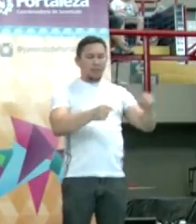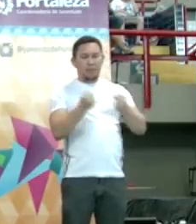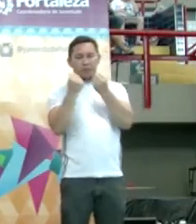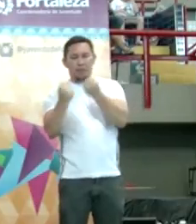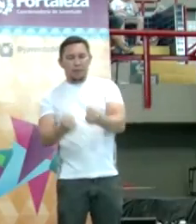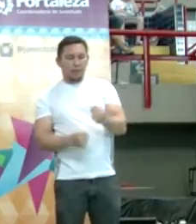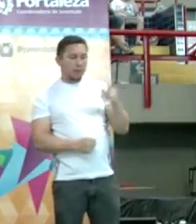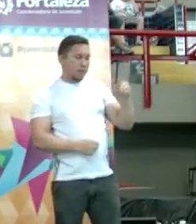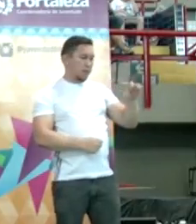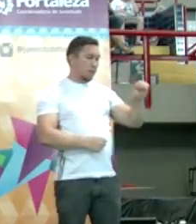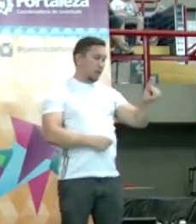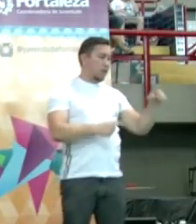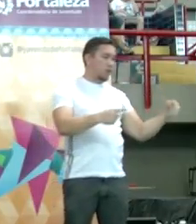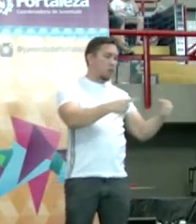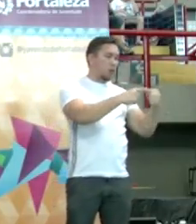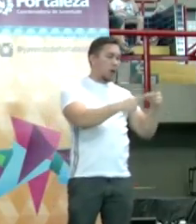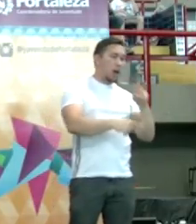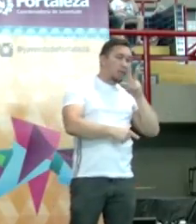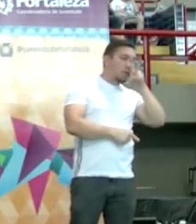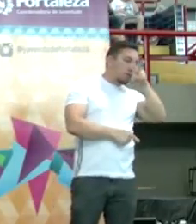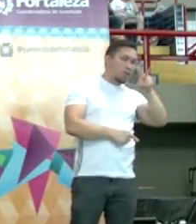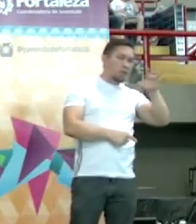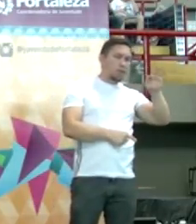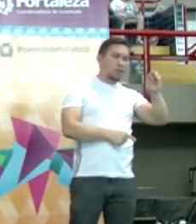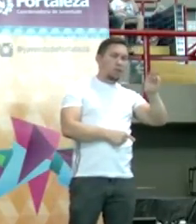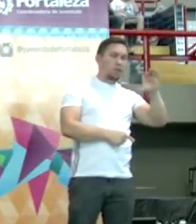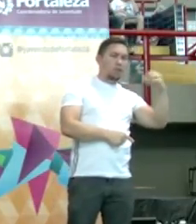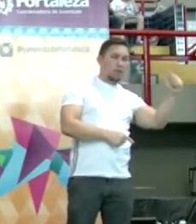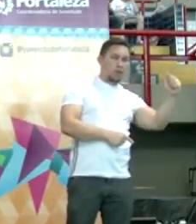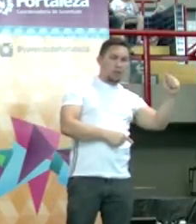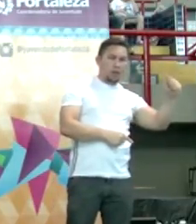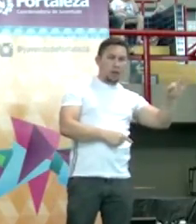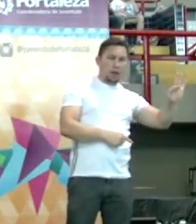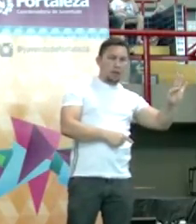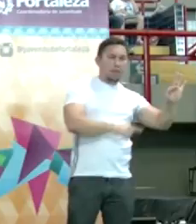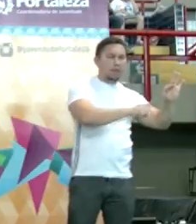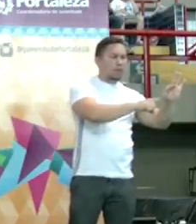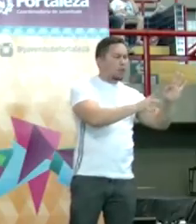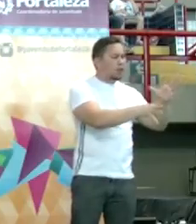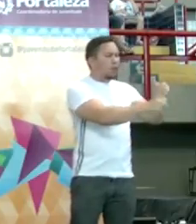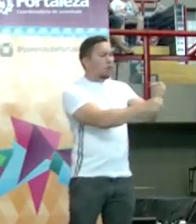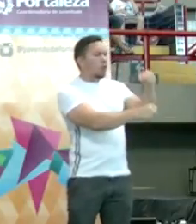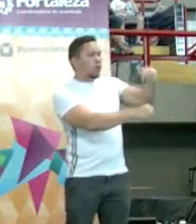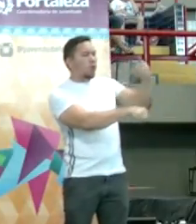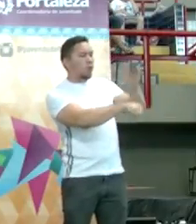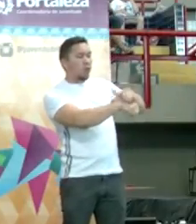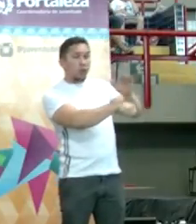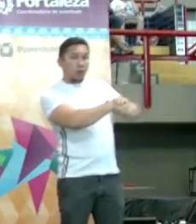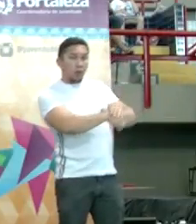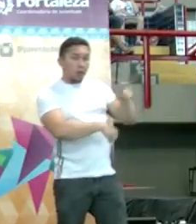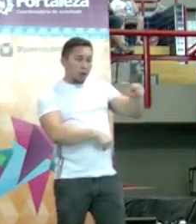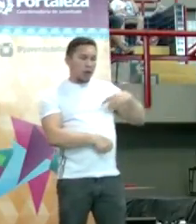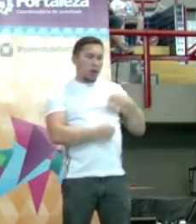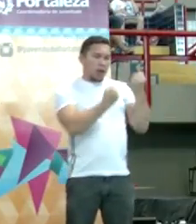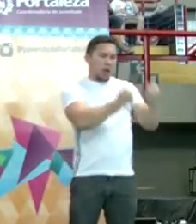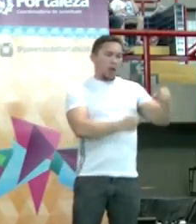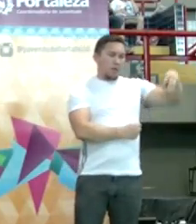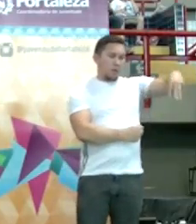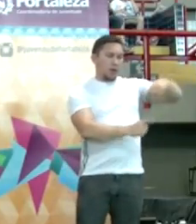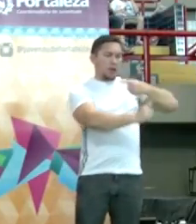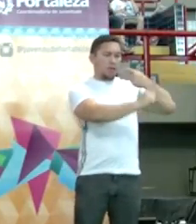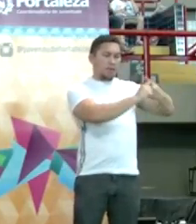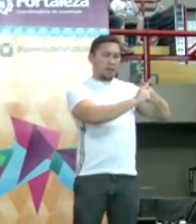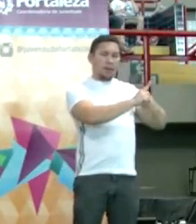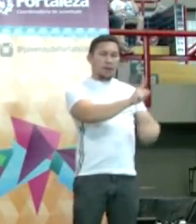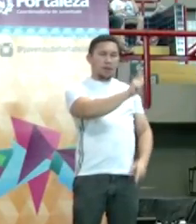peso é força. Fui claro, galera? Como é que a gente calcula essa força? Massa vezes a